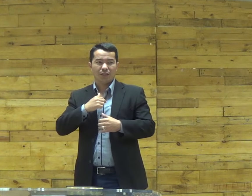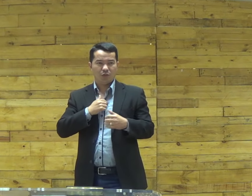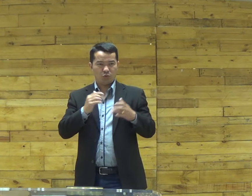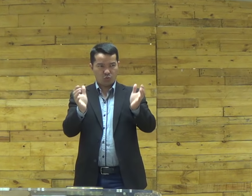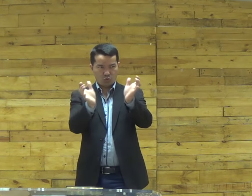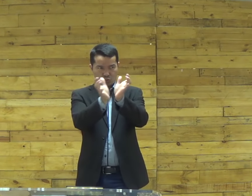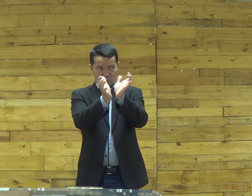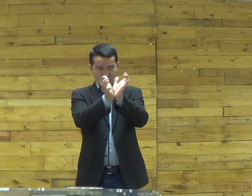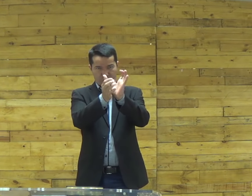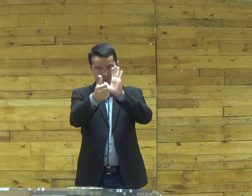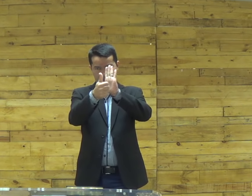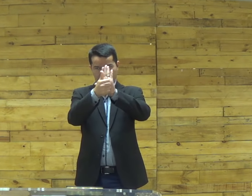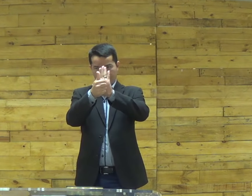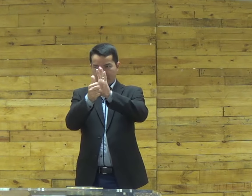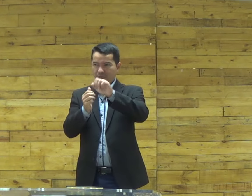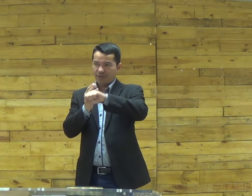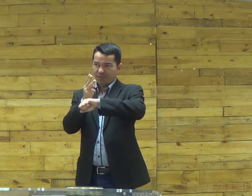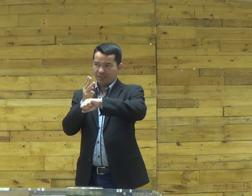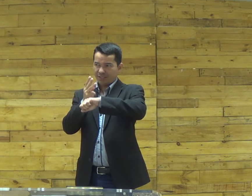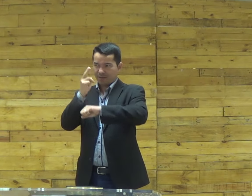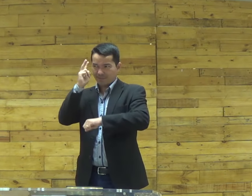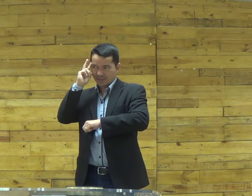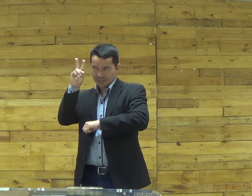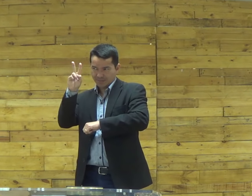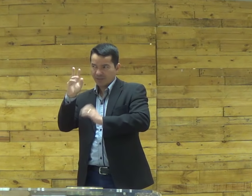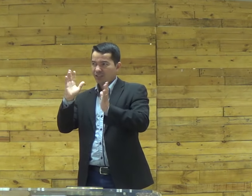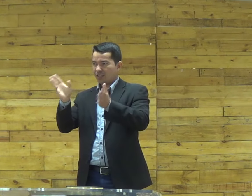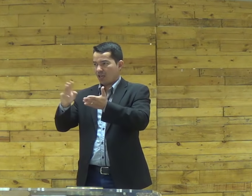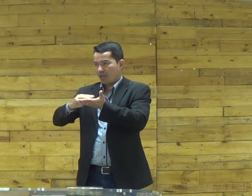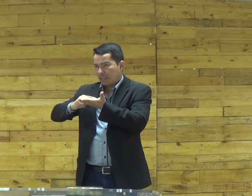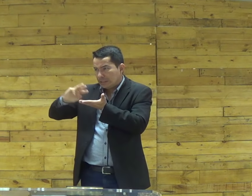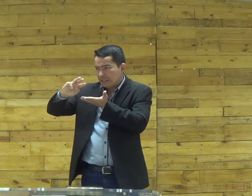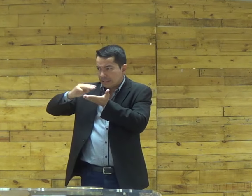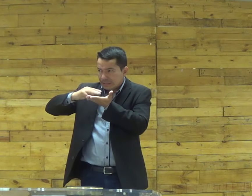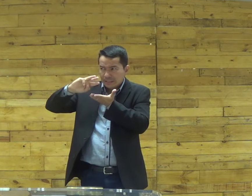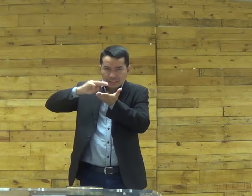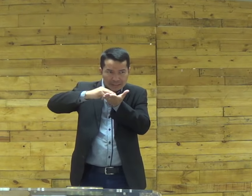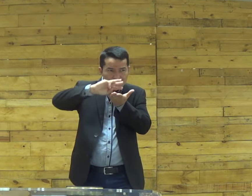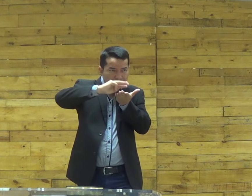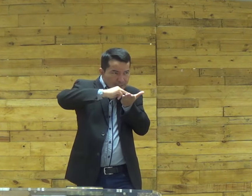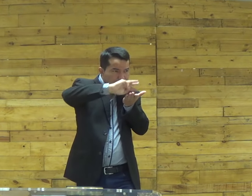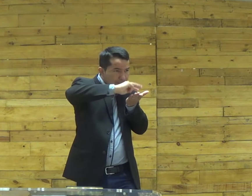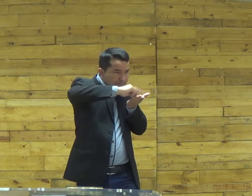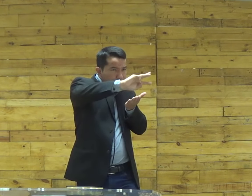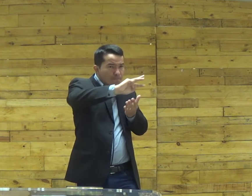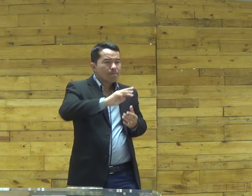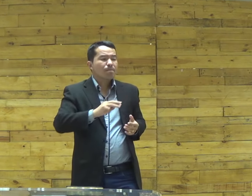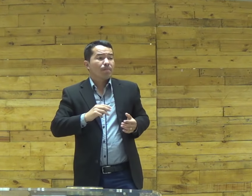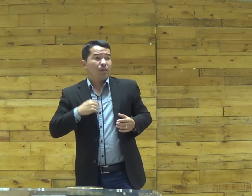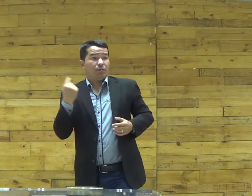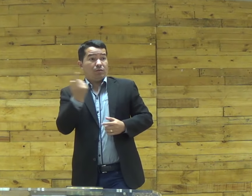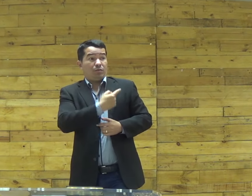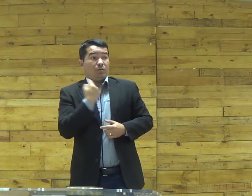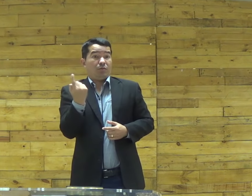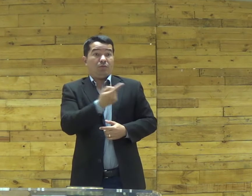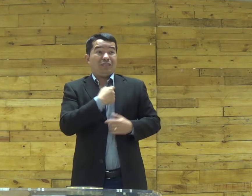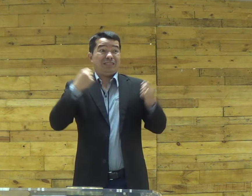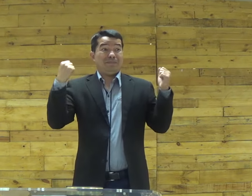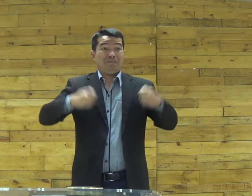depois. Aí tem a gente tem um grupo aqui no WhatsApp, né, surdos aqui da PIB, e nós